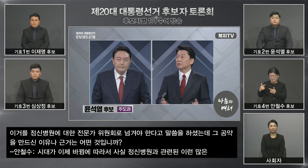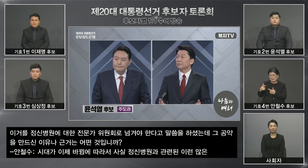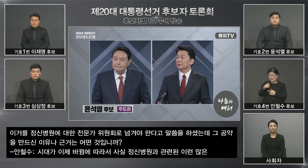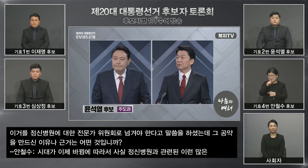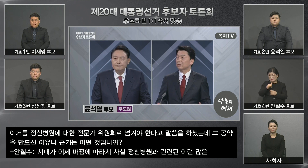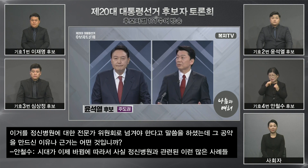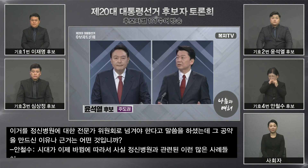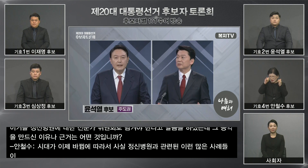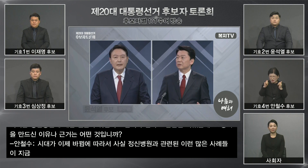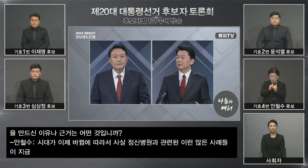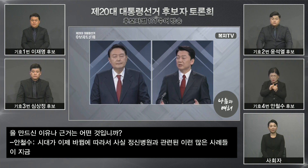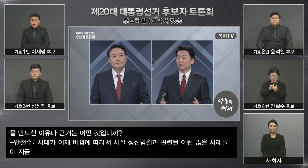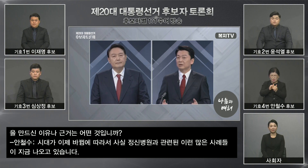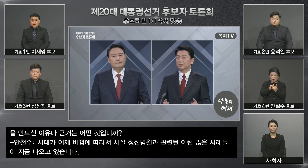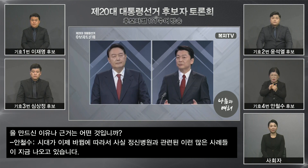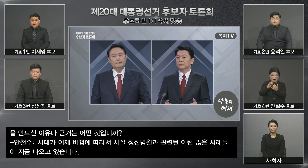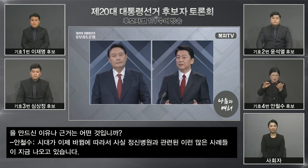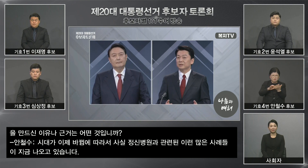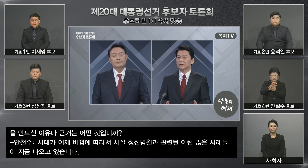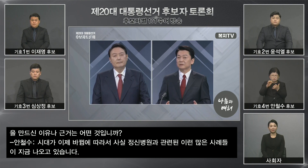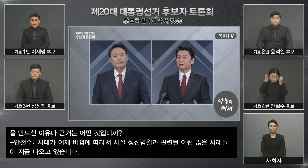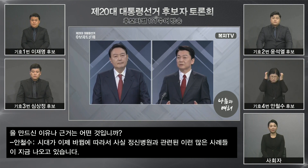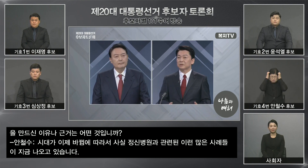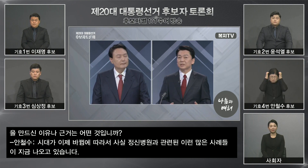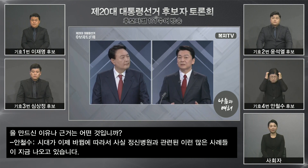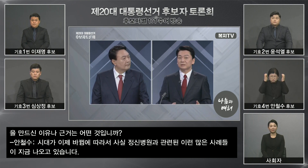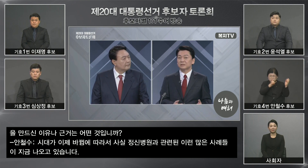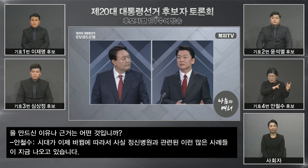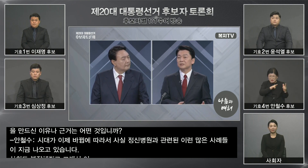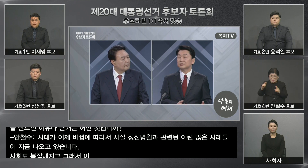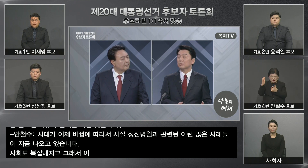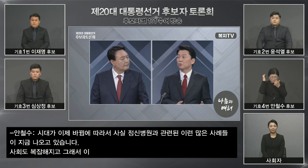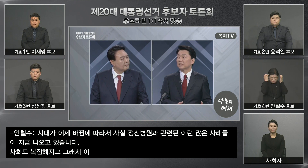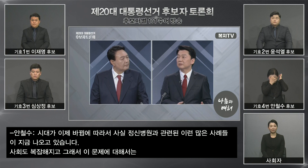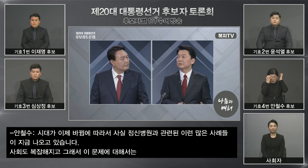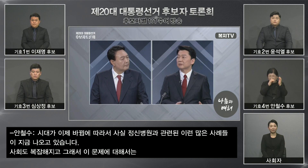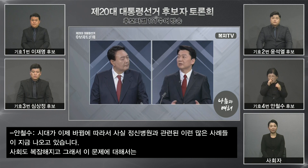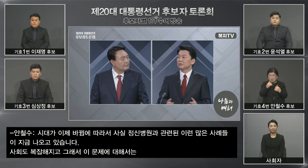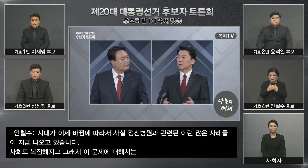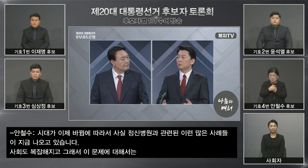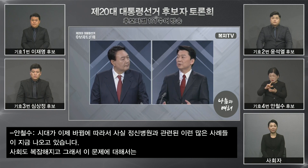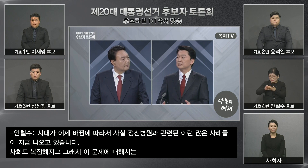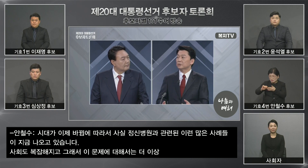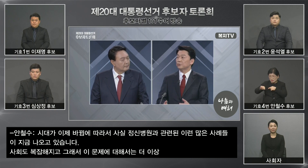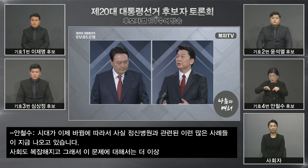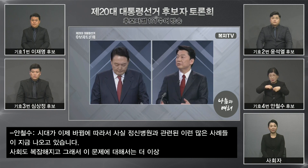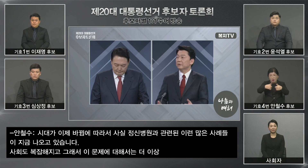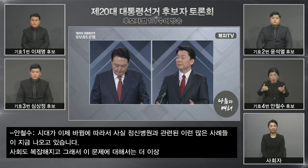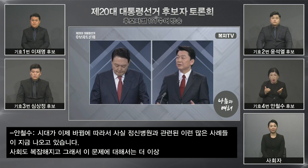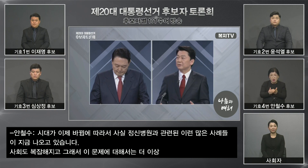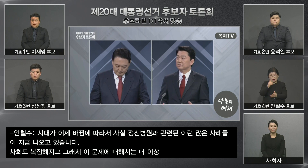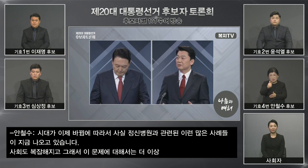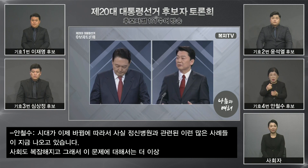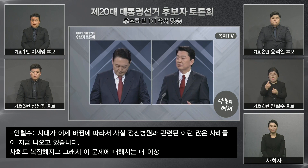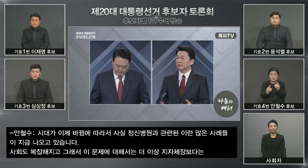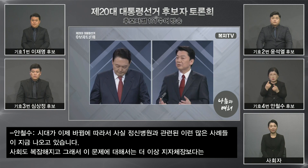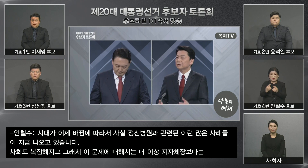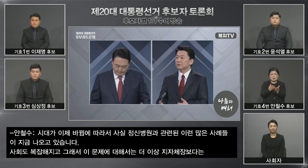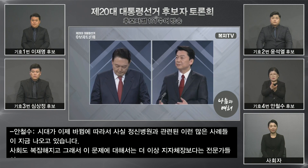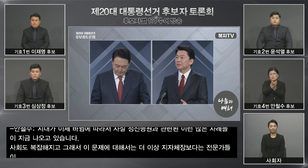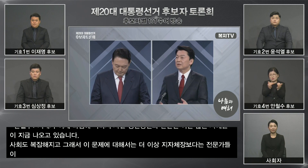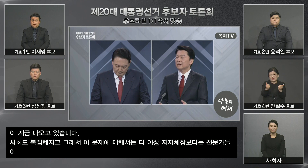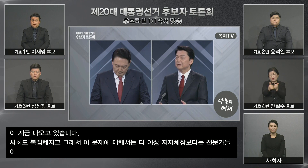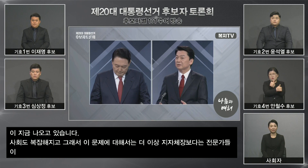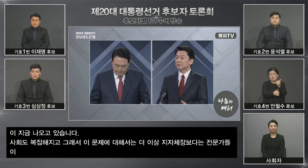사회도 복잡해지고 그래서 이 문제에 대해서는 더 이상 지자체장보다는 전문가들이 위원회를 만들어서